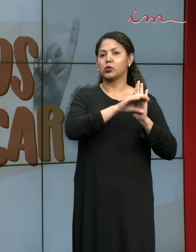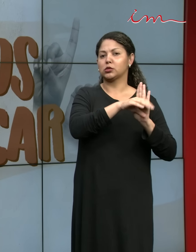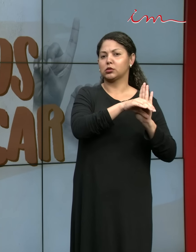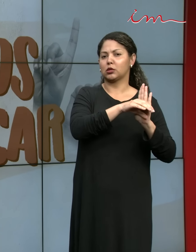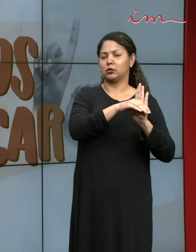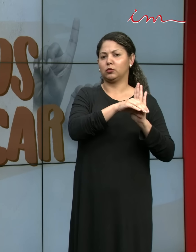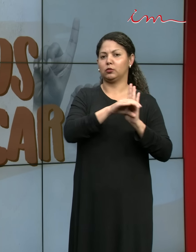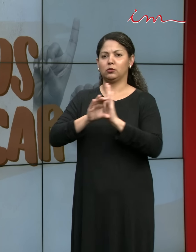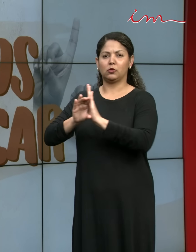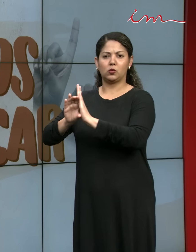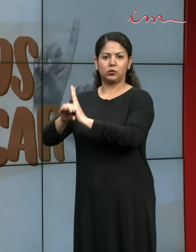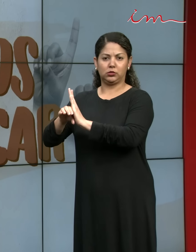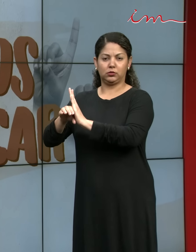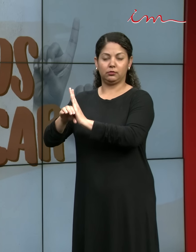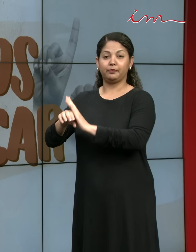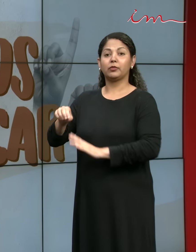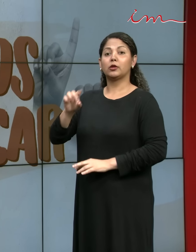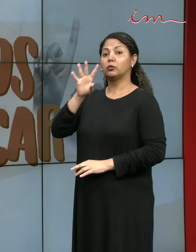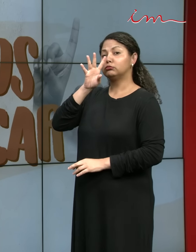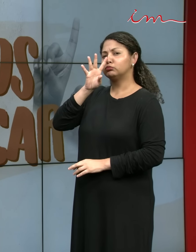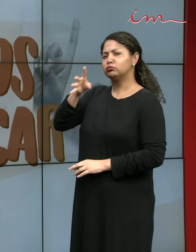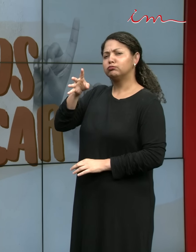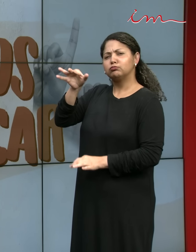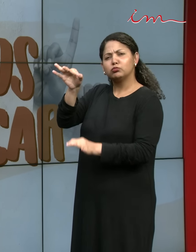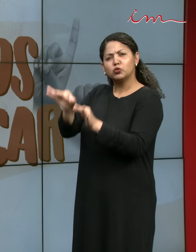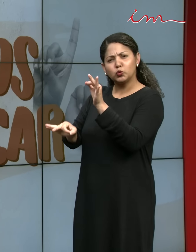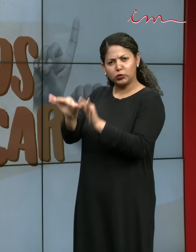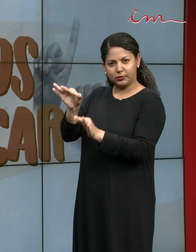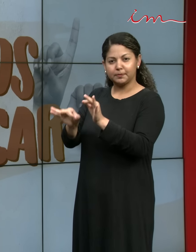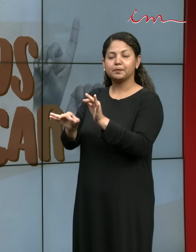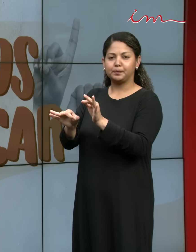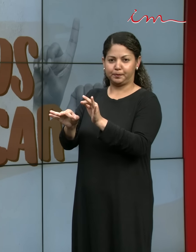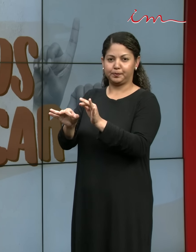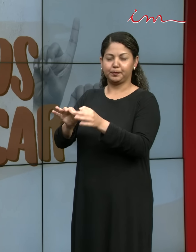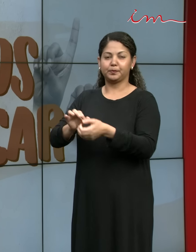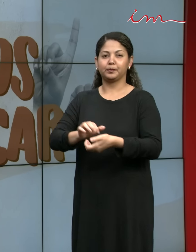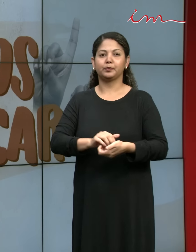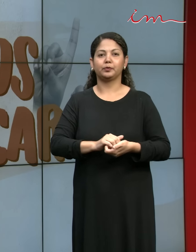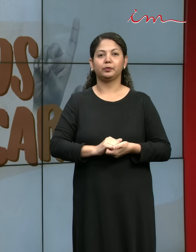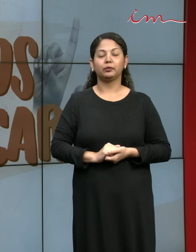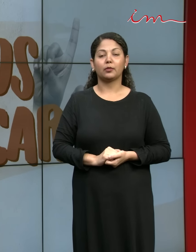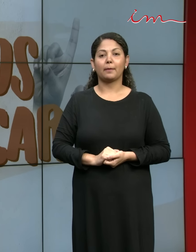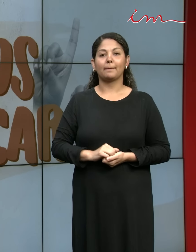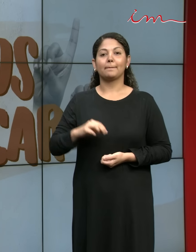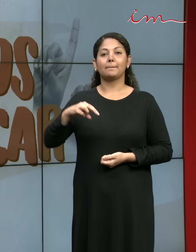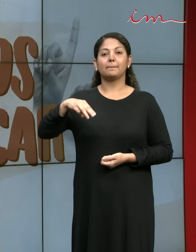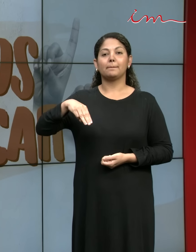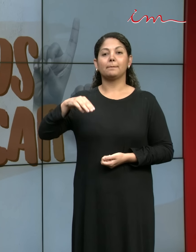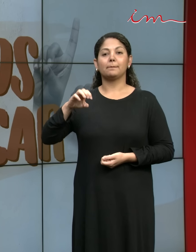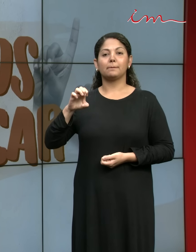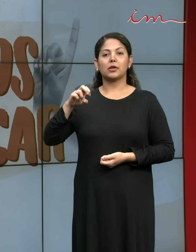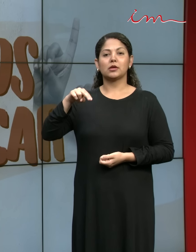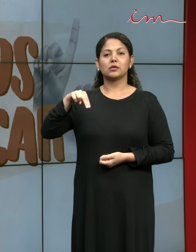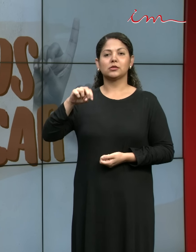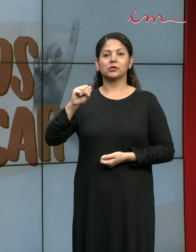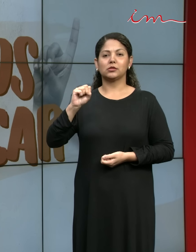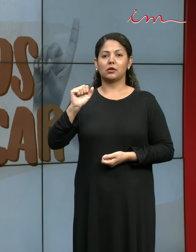Não é igual, são conceitos distintos. Esse juízo, que é que está relacionado à